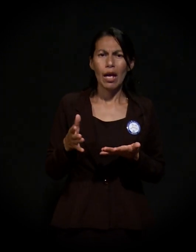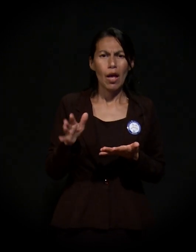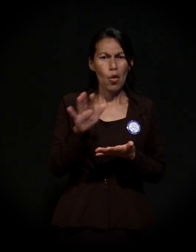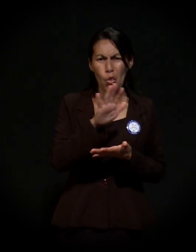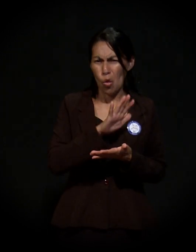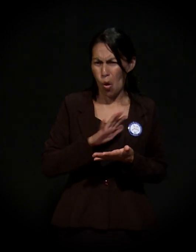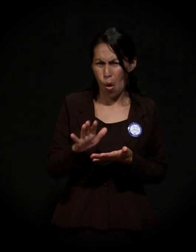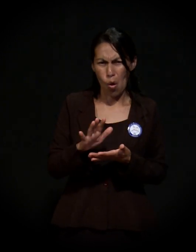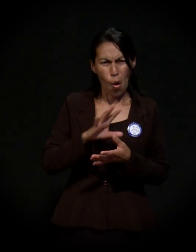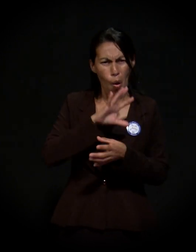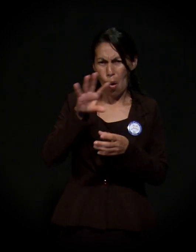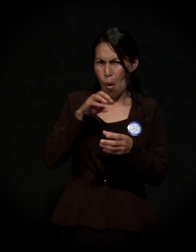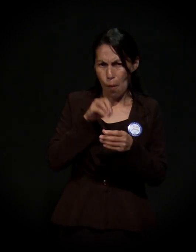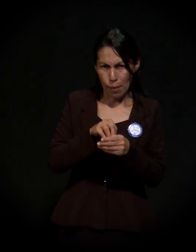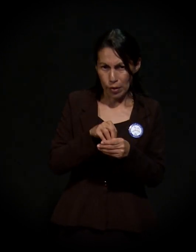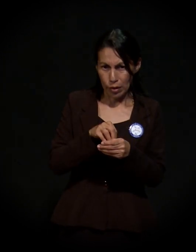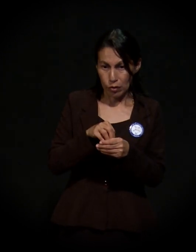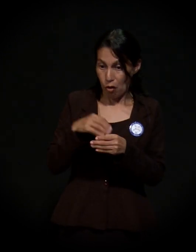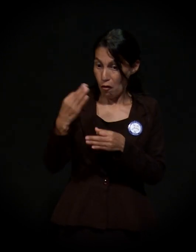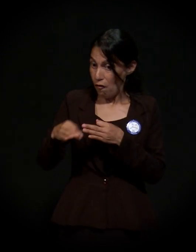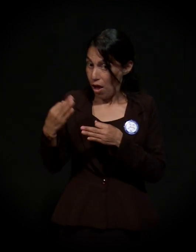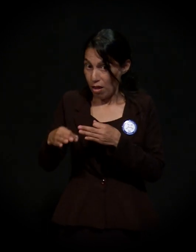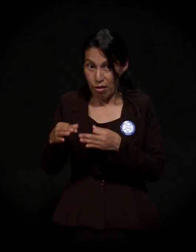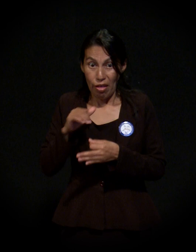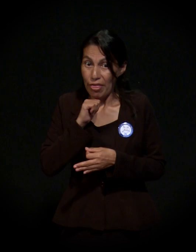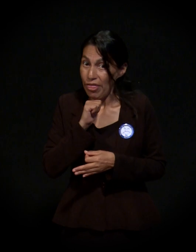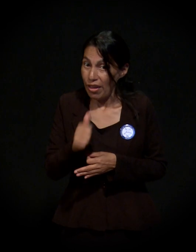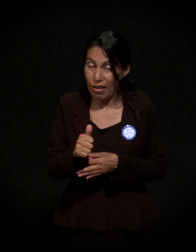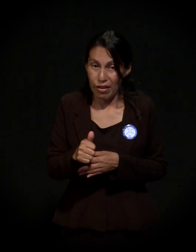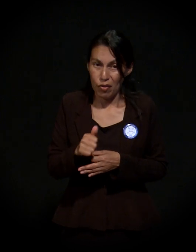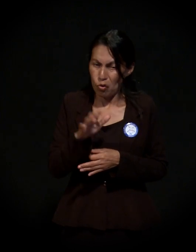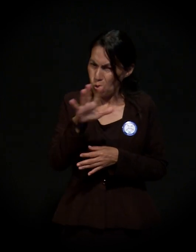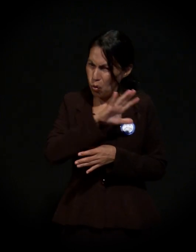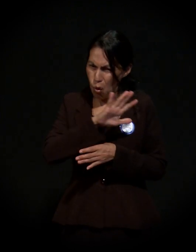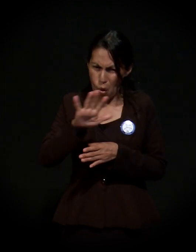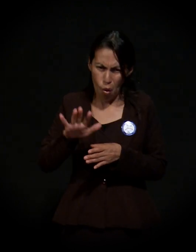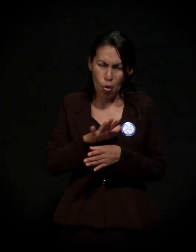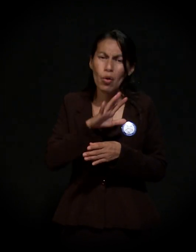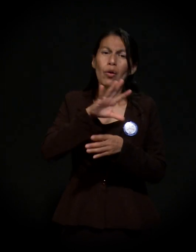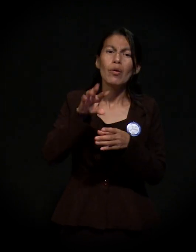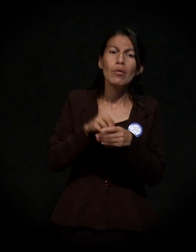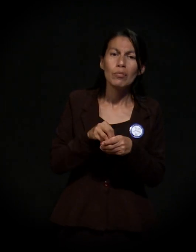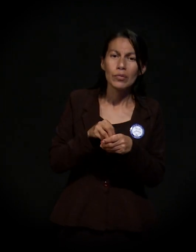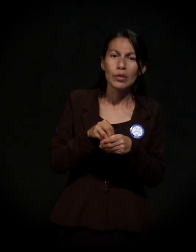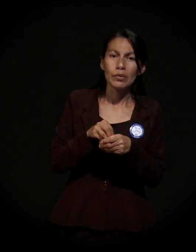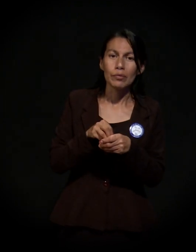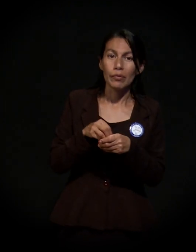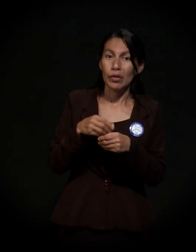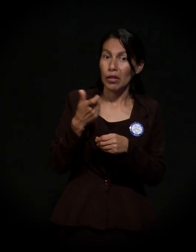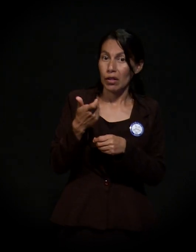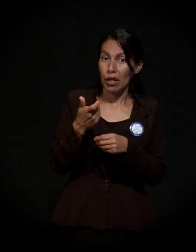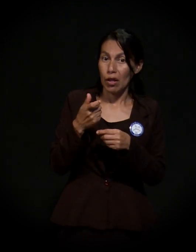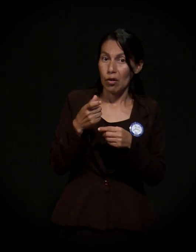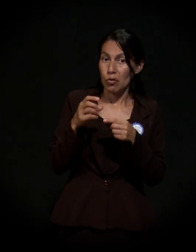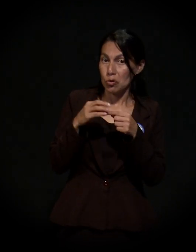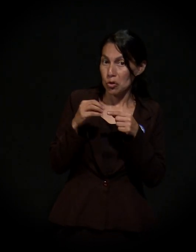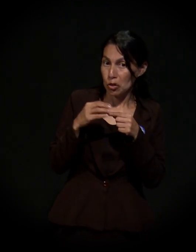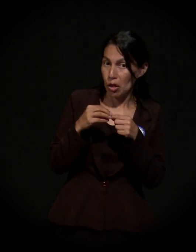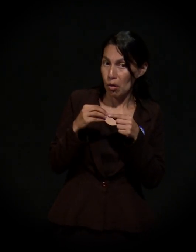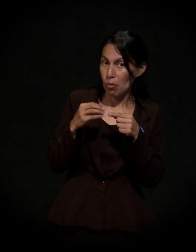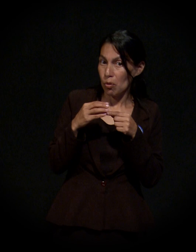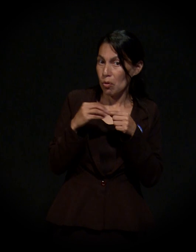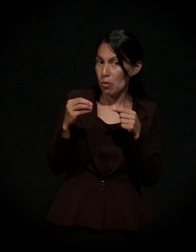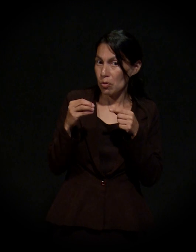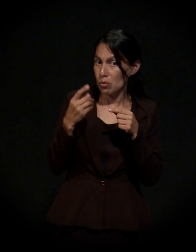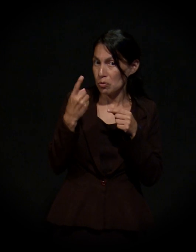todo lo que tiene la. No, no falta nada ahí. Ni un centavo falta en